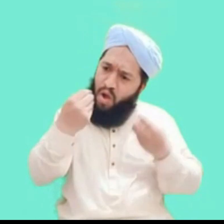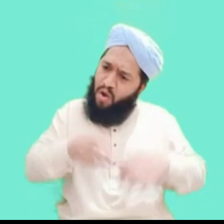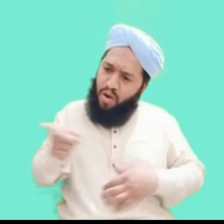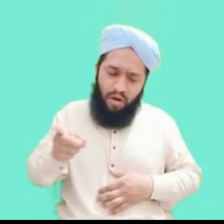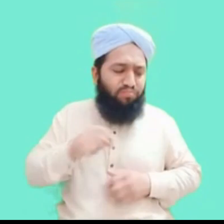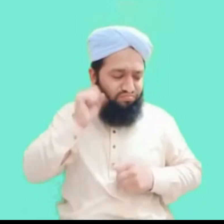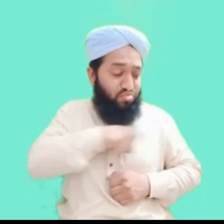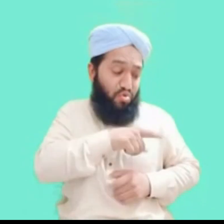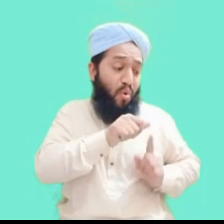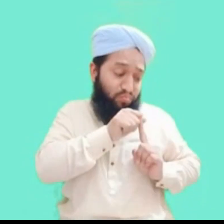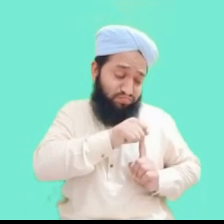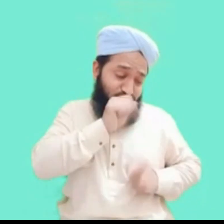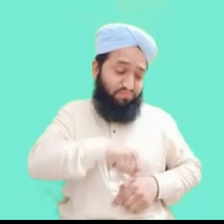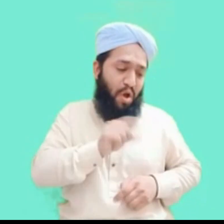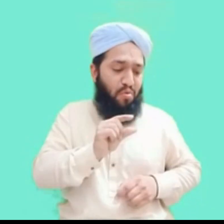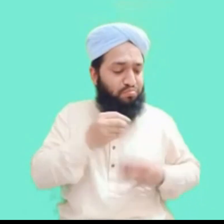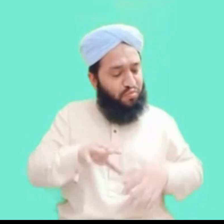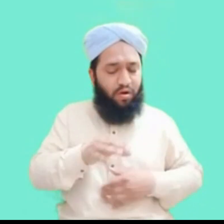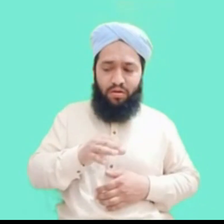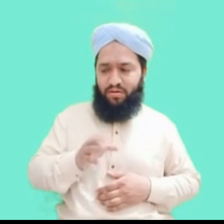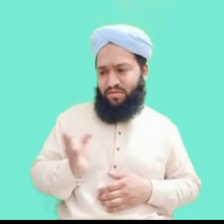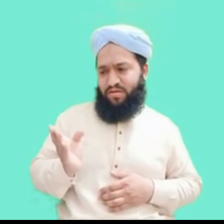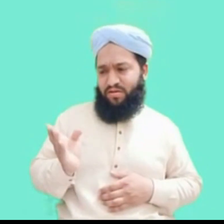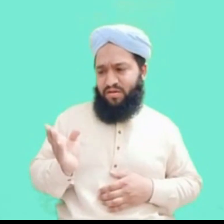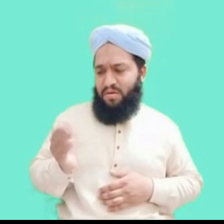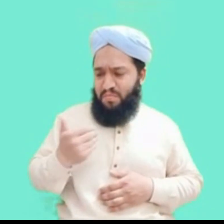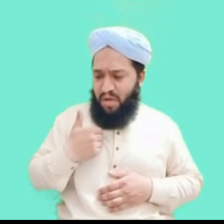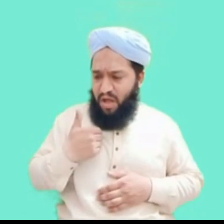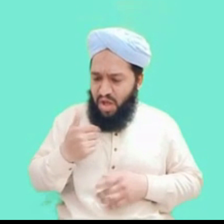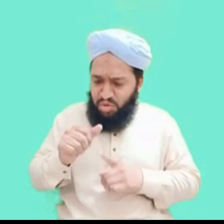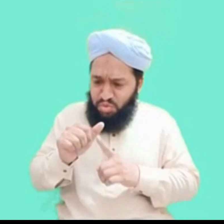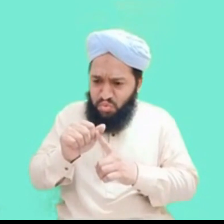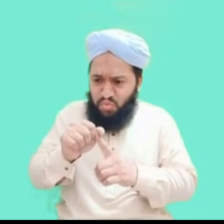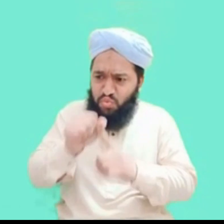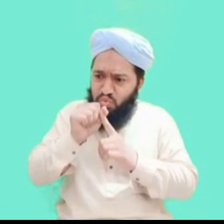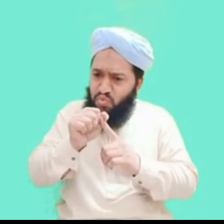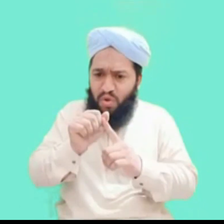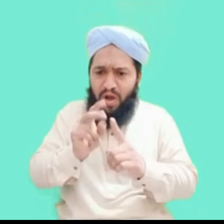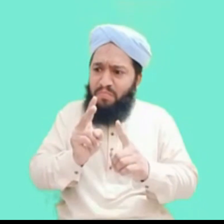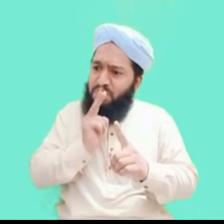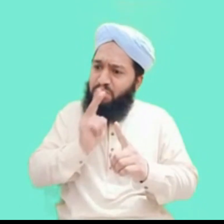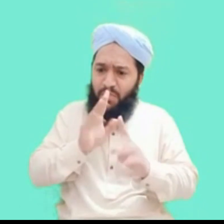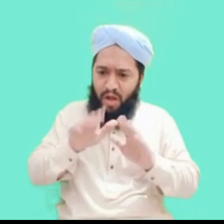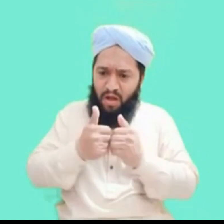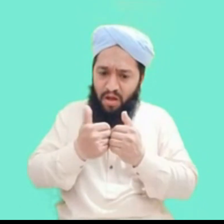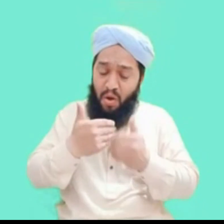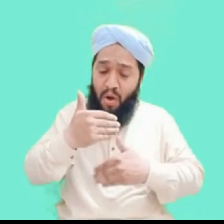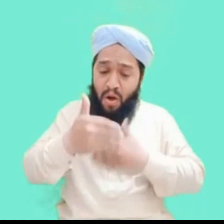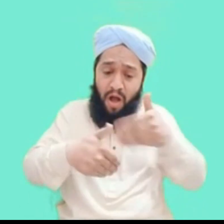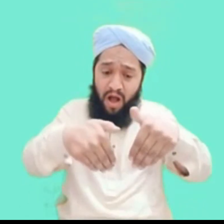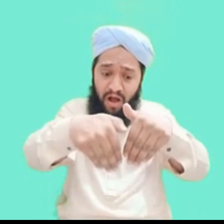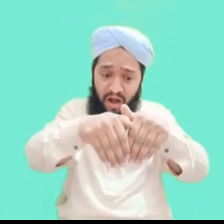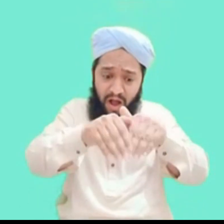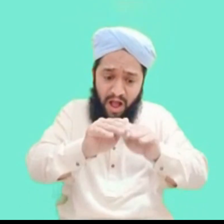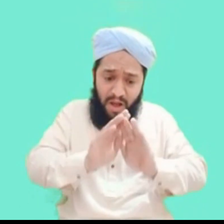پیش نظر اسے چھوڑ دیا۔ تو آپ نے فرمایا سن لو، میری ضرورت کا تو دن وہ دن ہے کہ جس دن میں قبر کے گڑھے